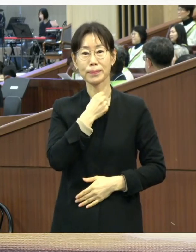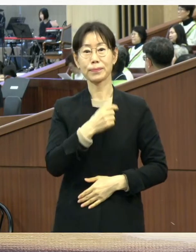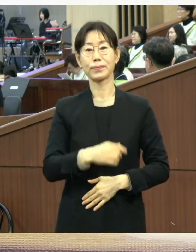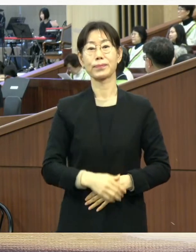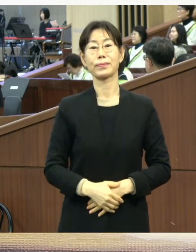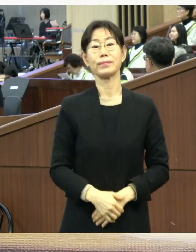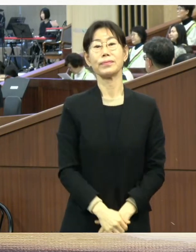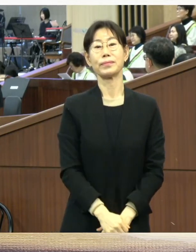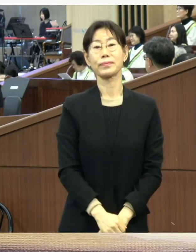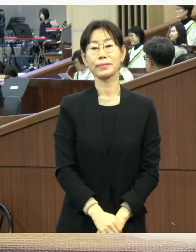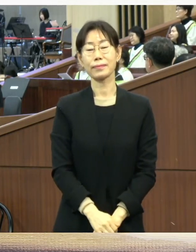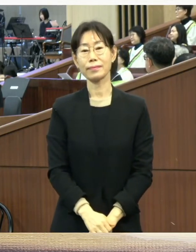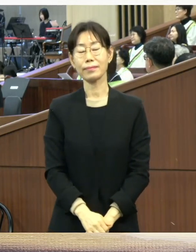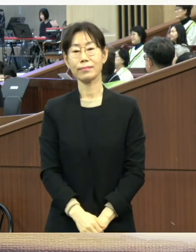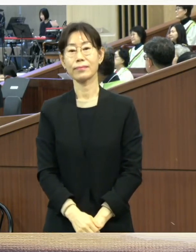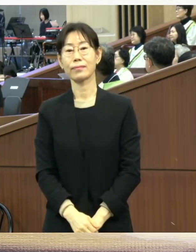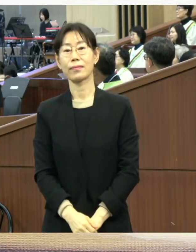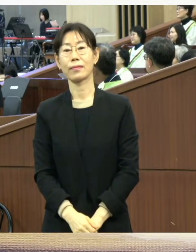예수 사랑합니다.